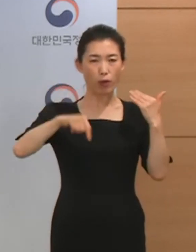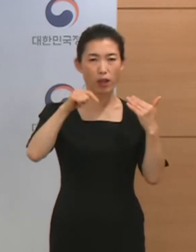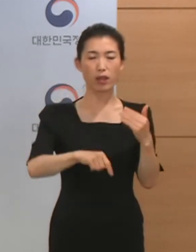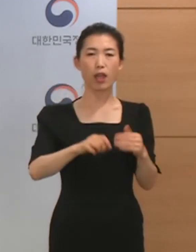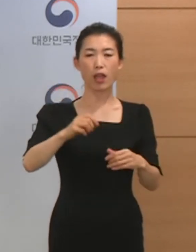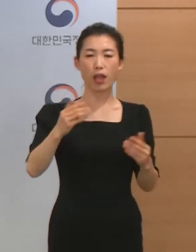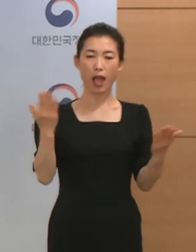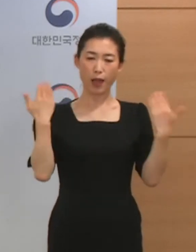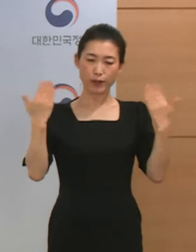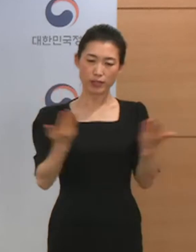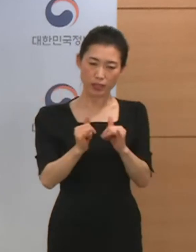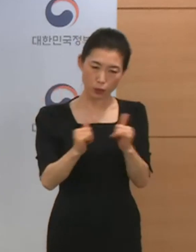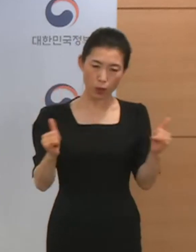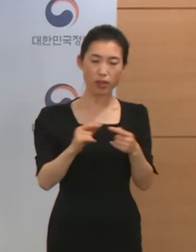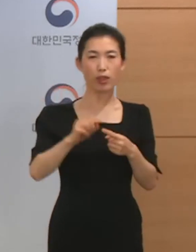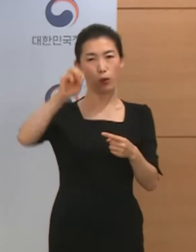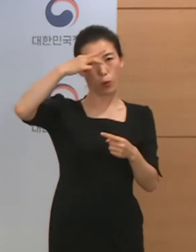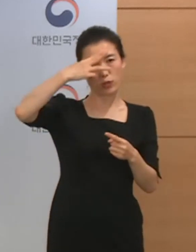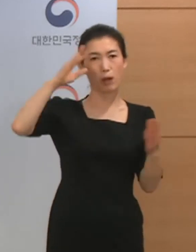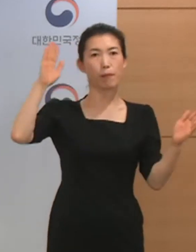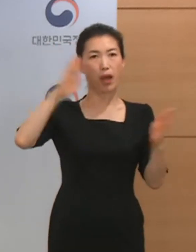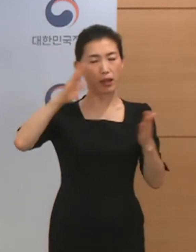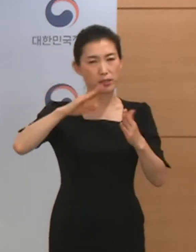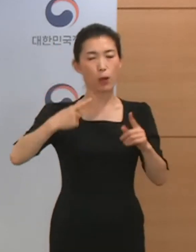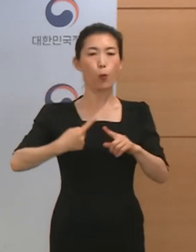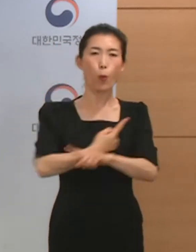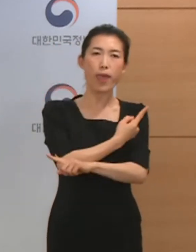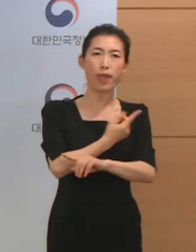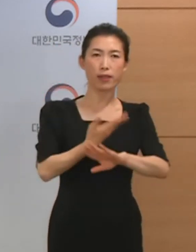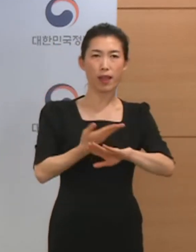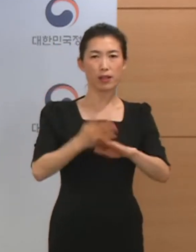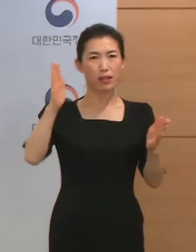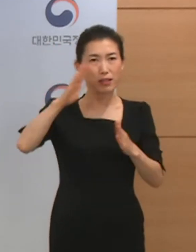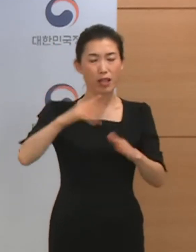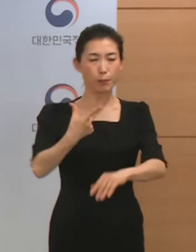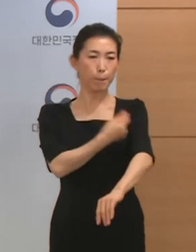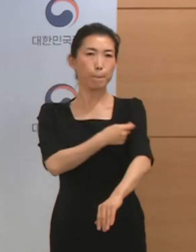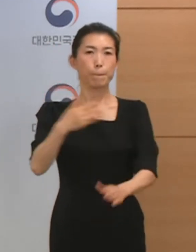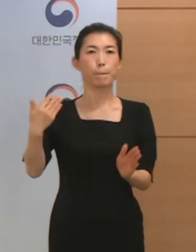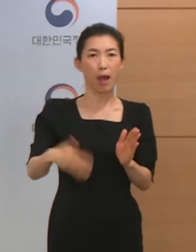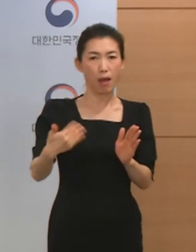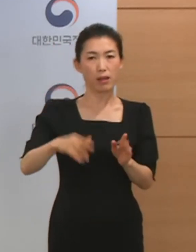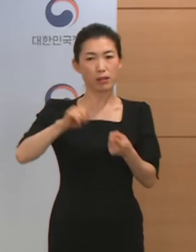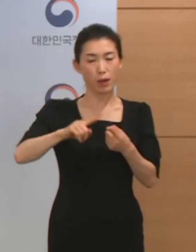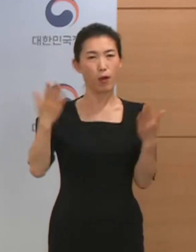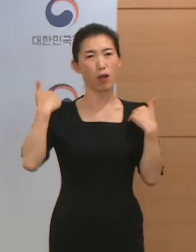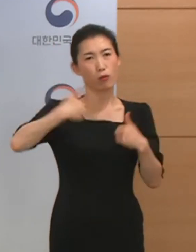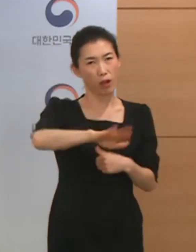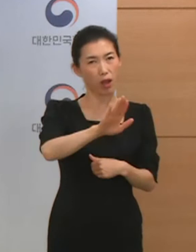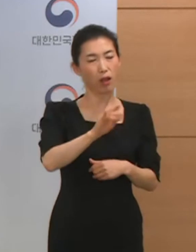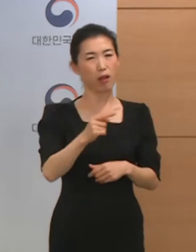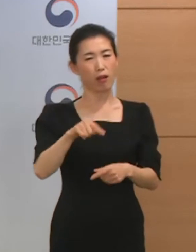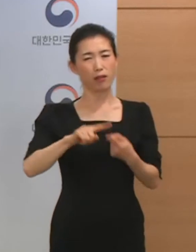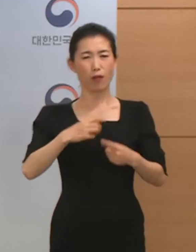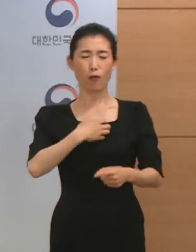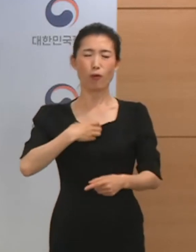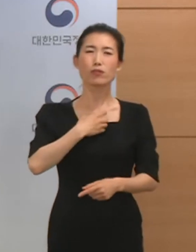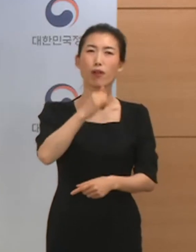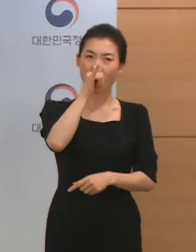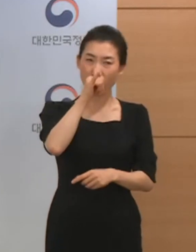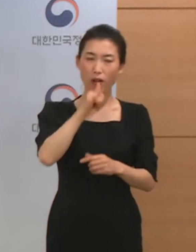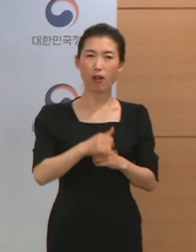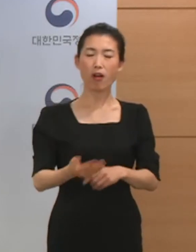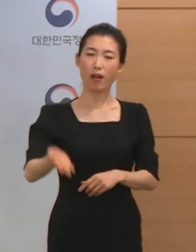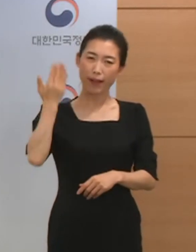대부분의 청소년들은 접종을 하지 않고 등교를 하게 됩니다. 이에 대한 우려도 나오고 있습니다. 인원 제한을